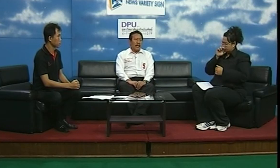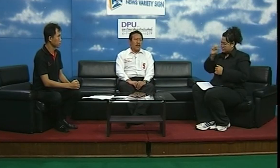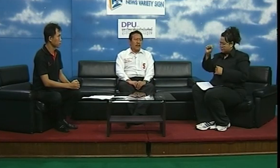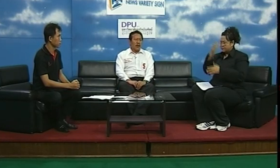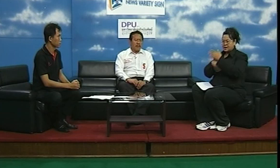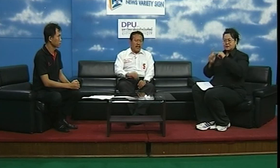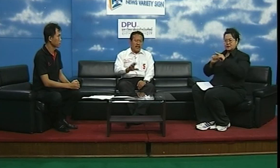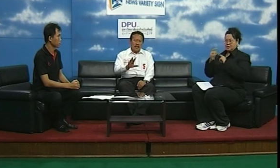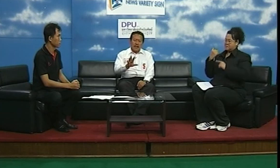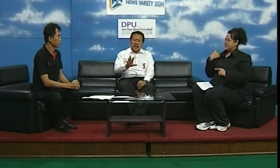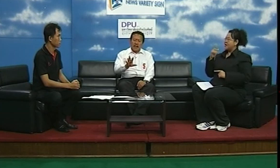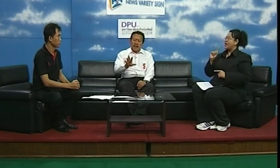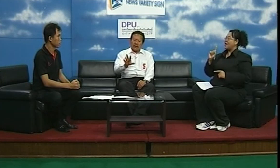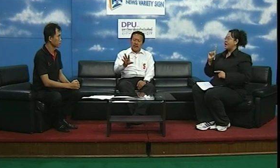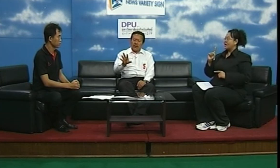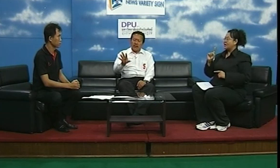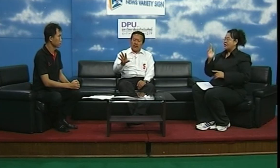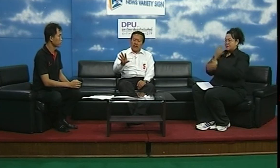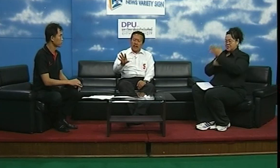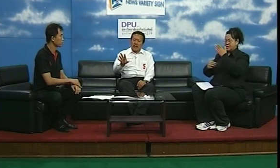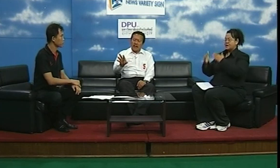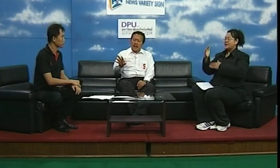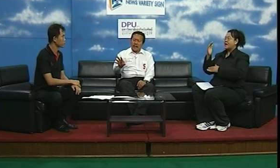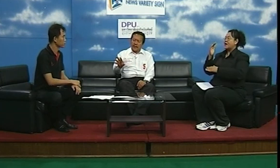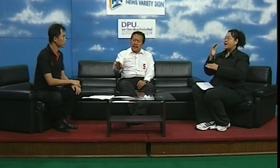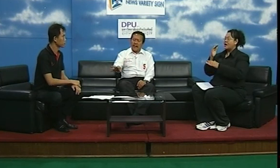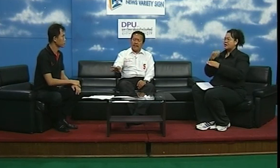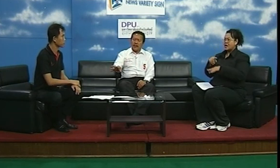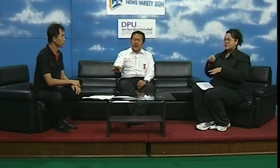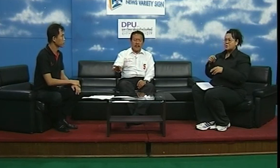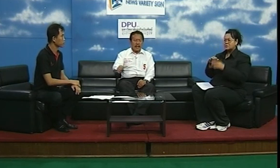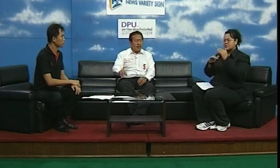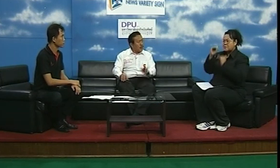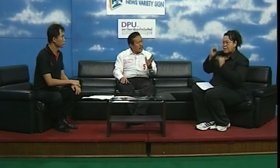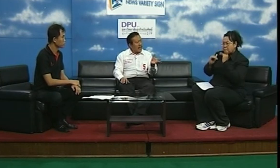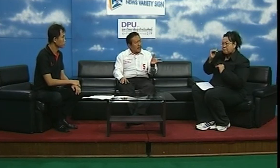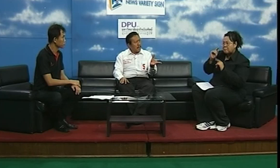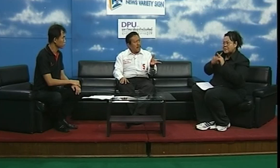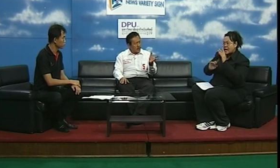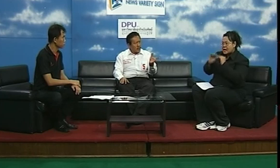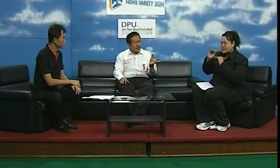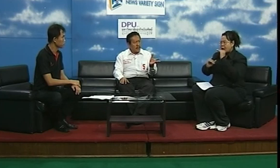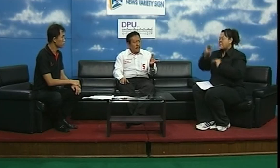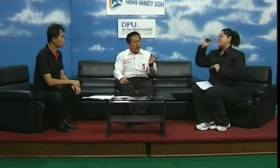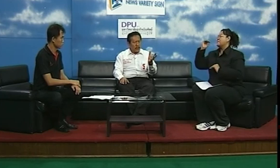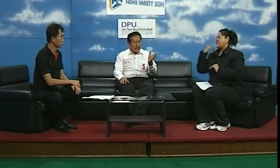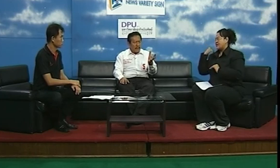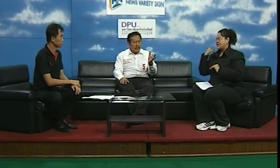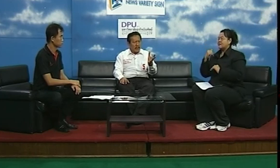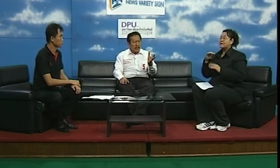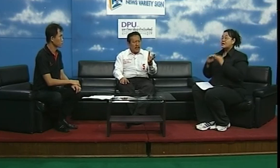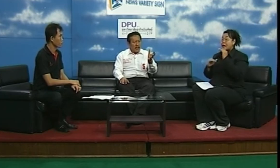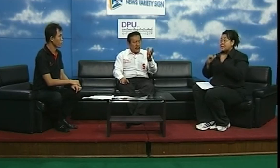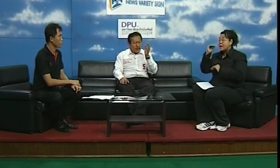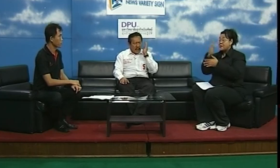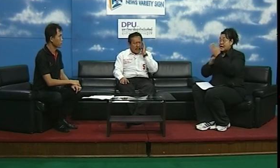พิการหายคนเขามีจุดที่อาจจะเสียเปรยบเท่าจุดนึแต่เขามจุทได้เปรยบอกจุดนึงจุดทไดเปรยบ